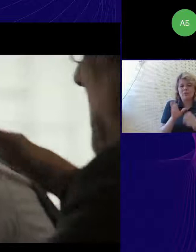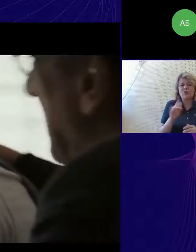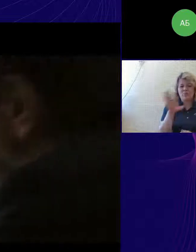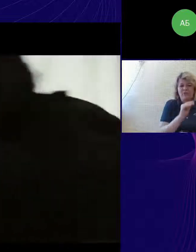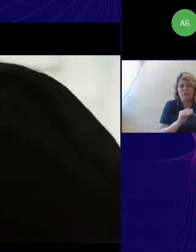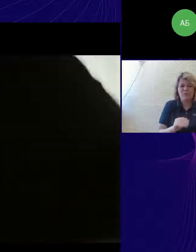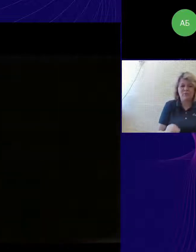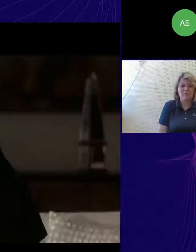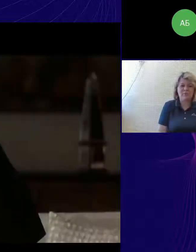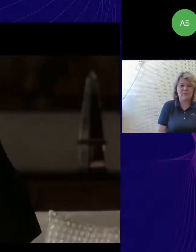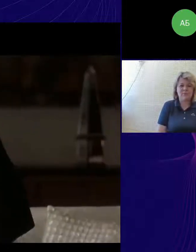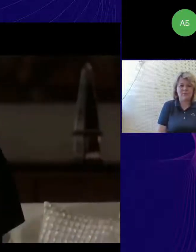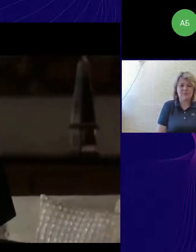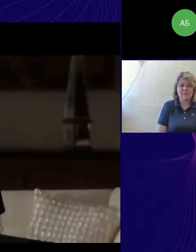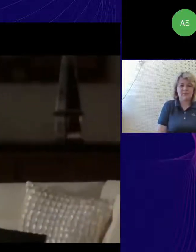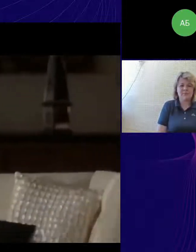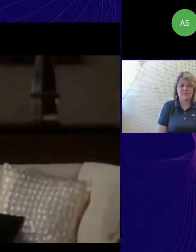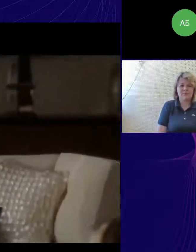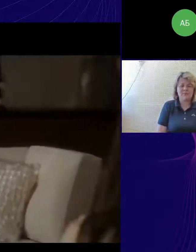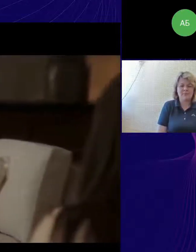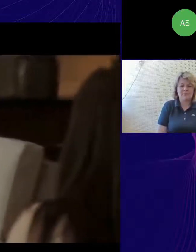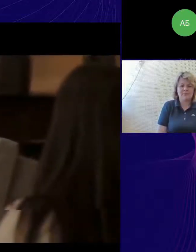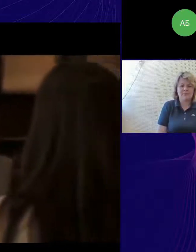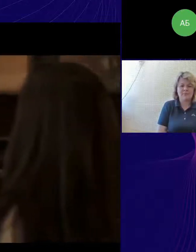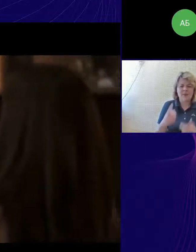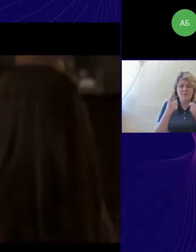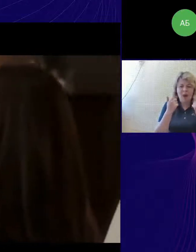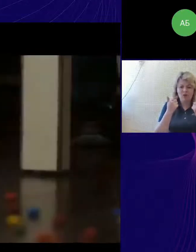Ну, давай, садись. Пошли, пошли.